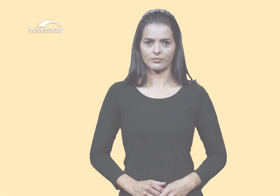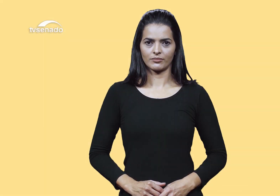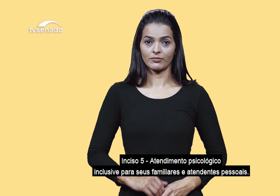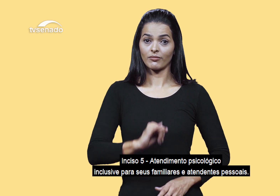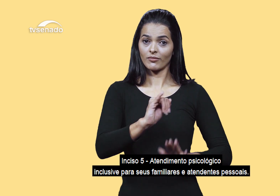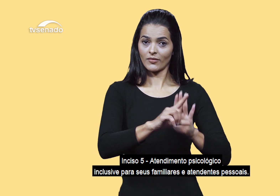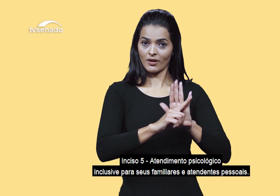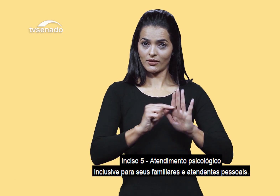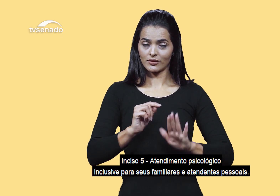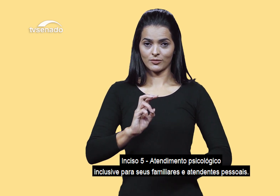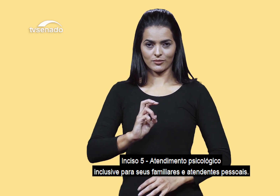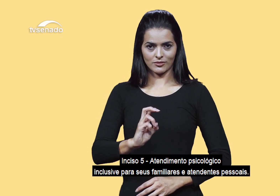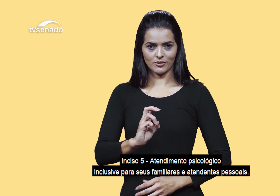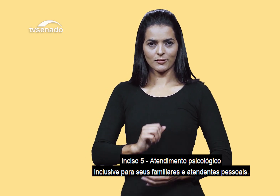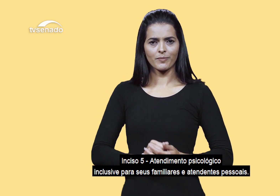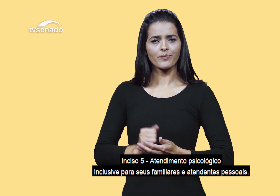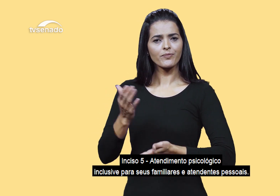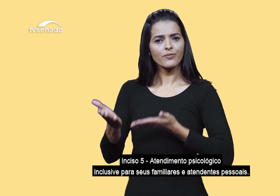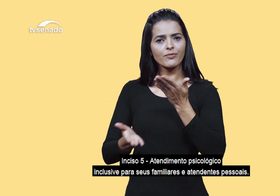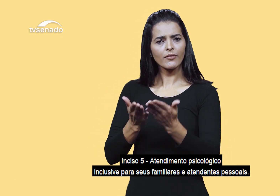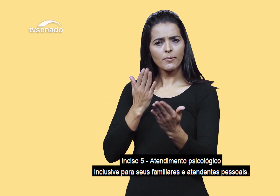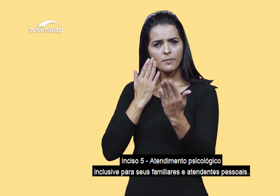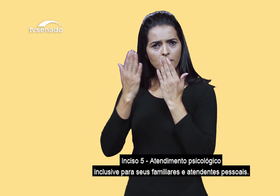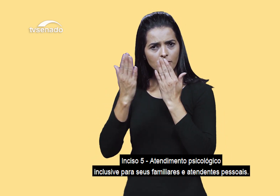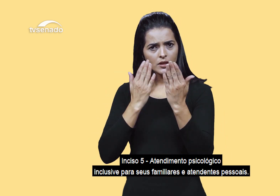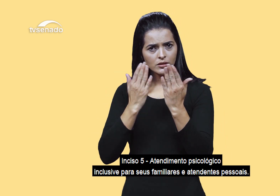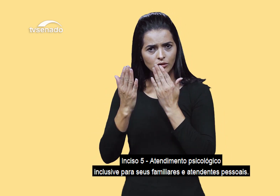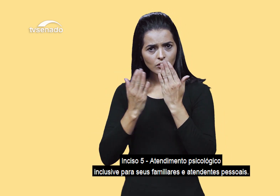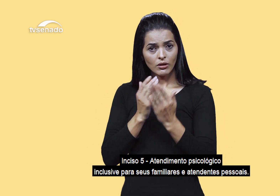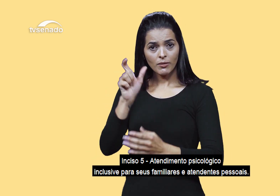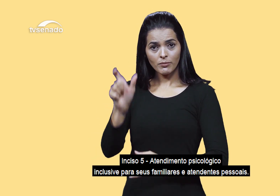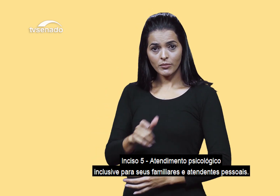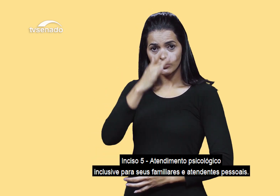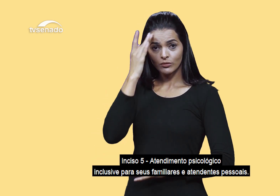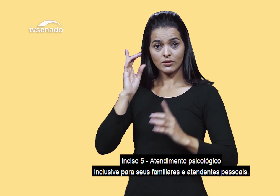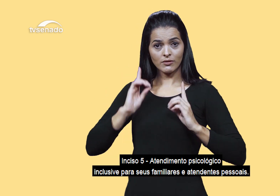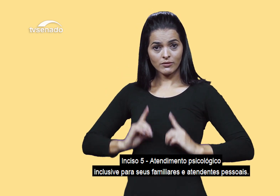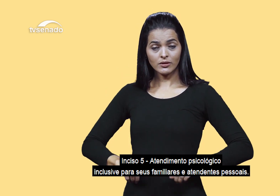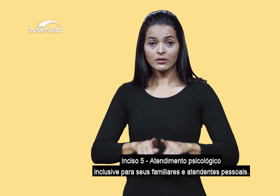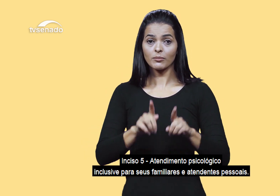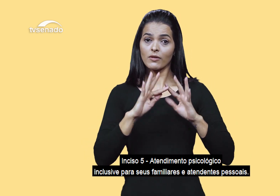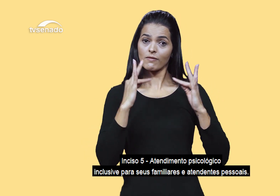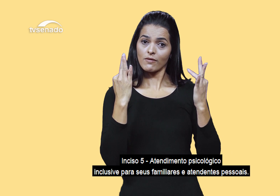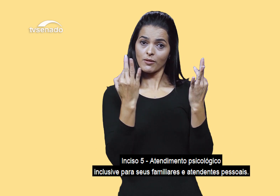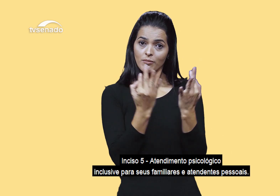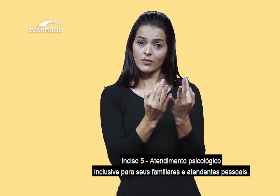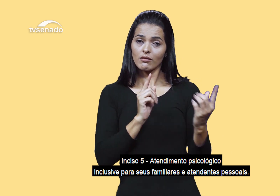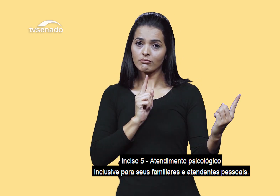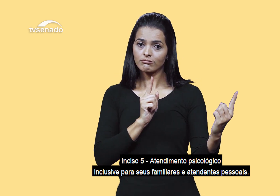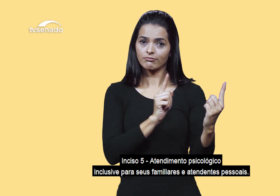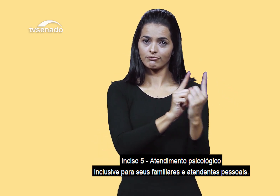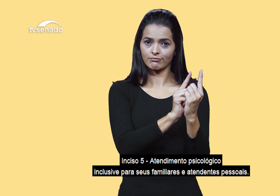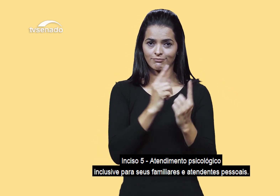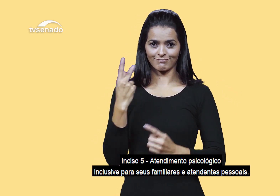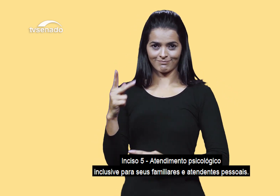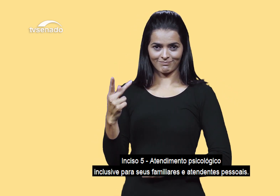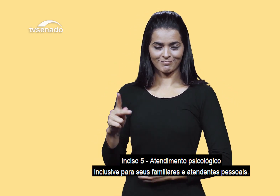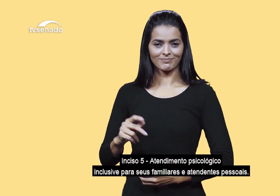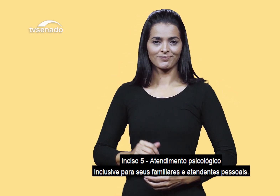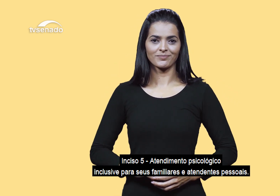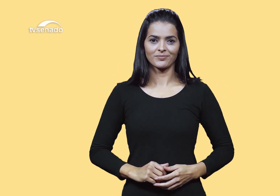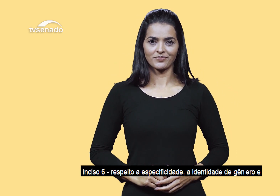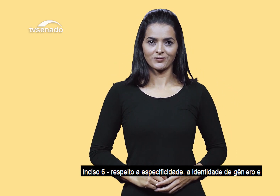Inciso 5º. Atendimento psicológico, inclusive para seus familiares e atendentes pessoais.